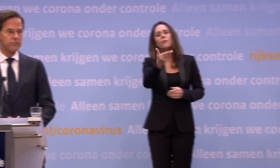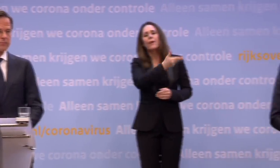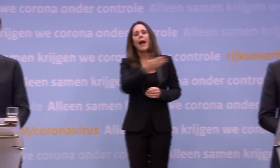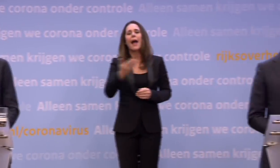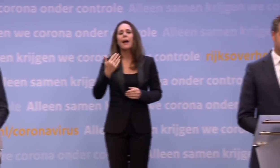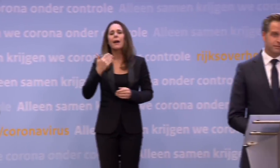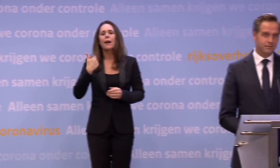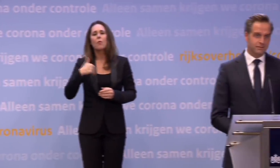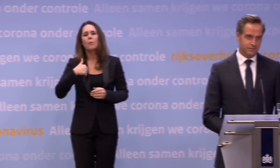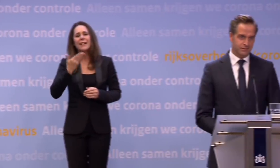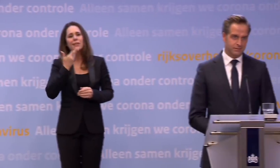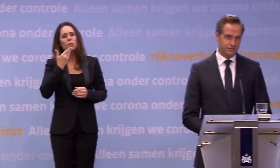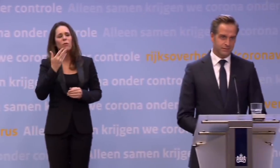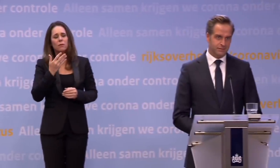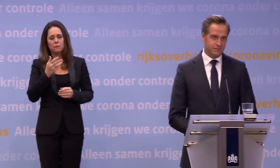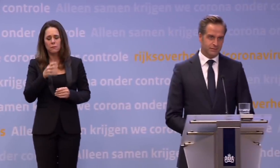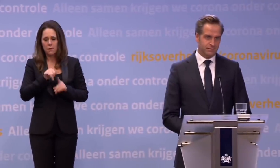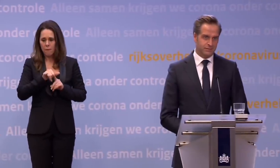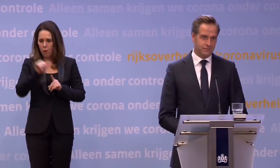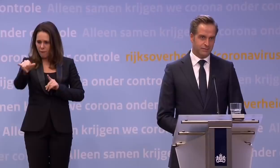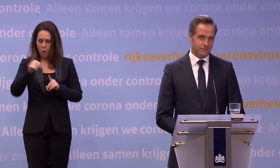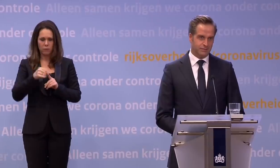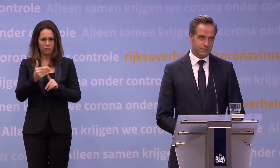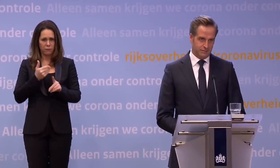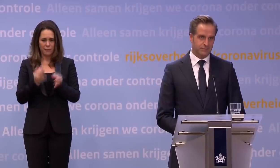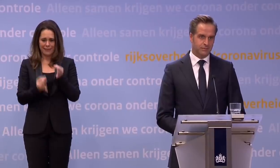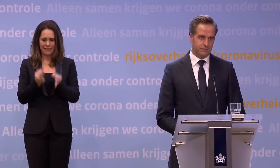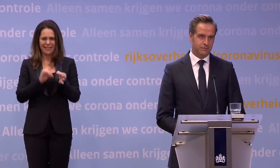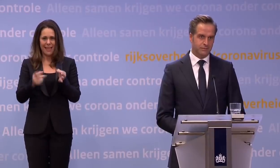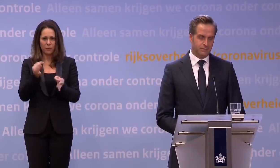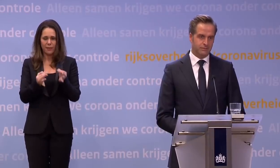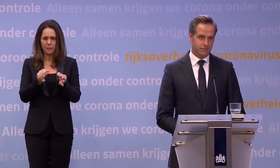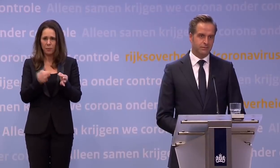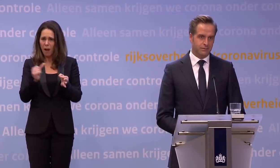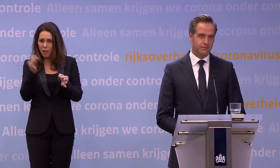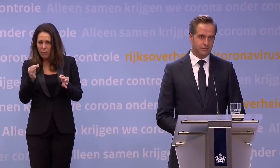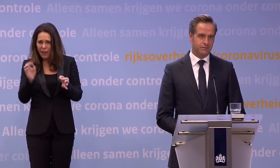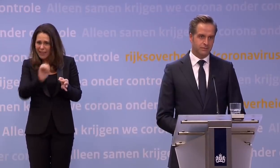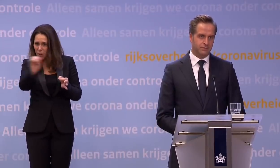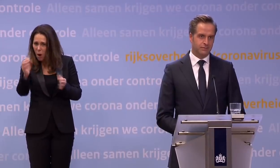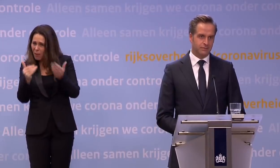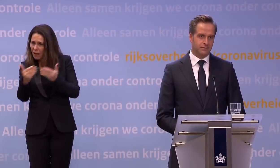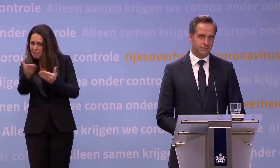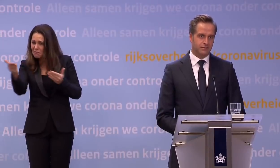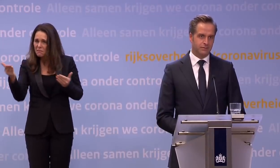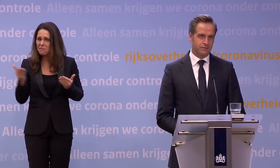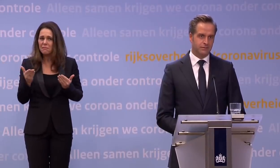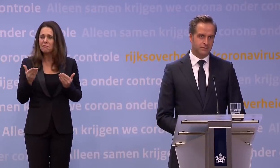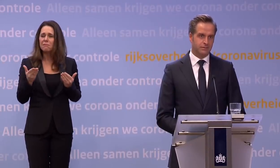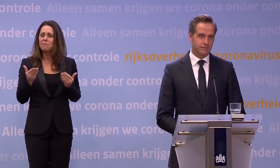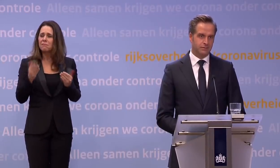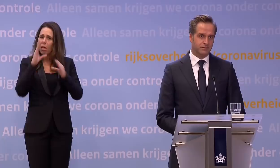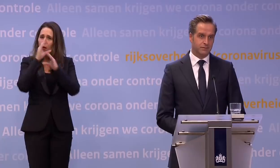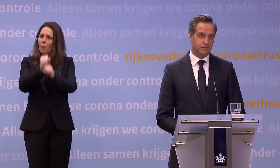voordat je op zo'n vlucht gaat. Dat moet dus ergens anders in Europa gebeuren. Dat integreert bij me,